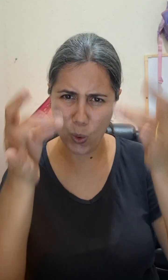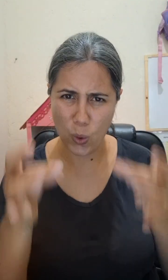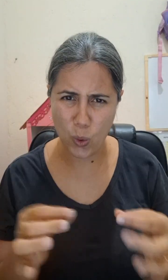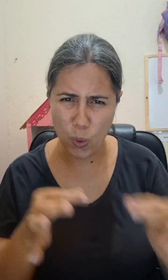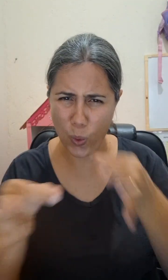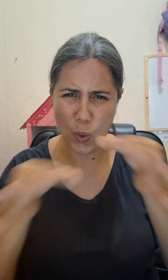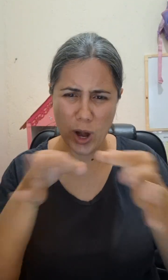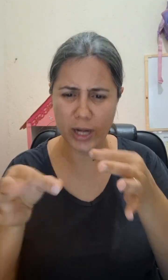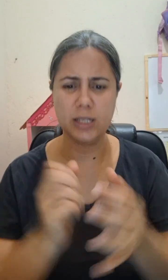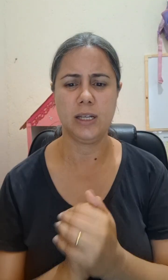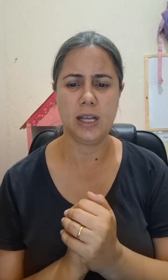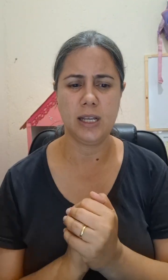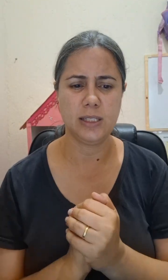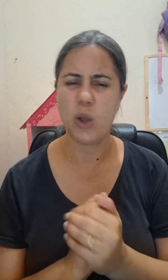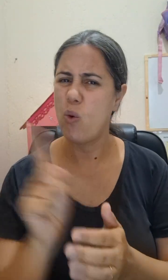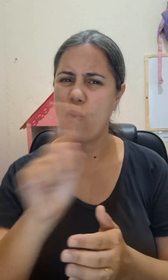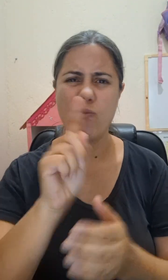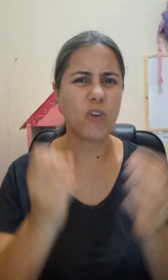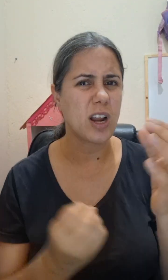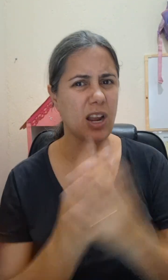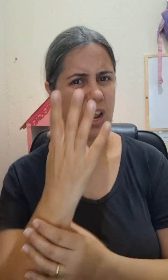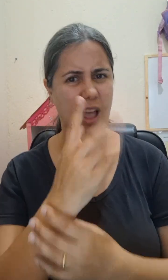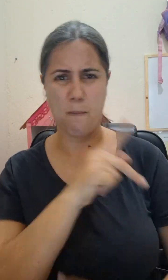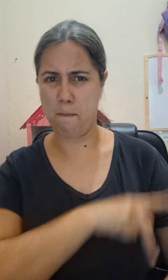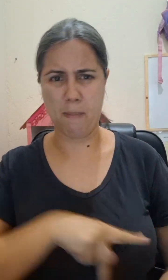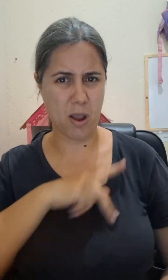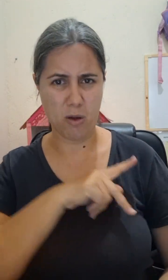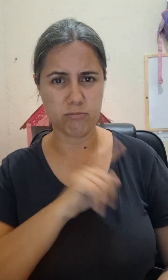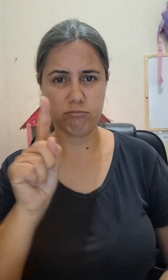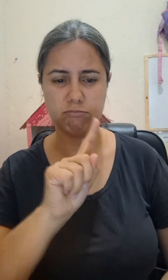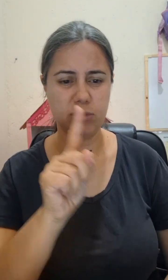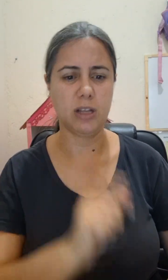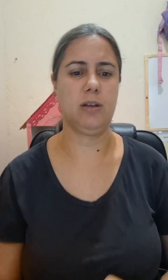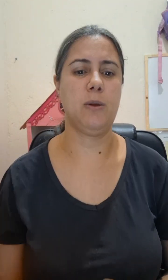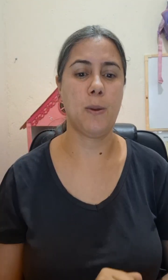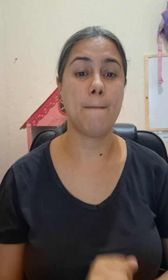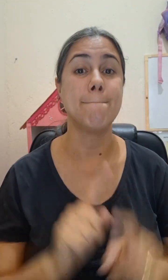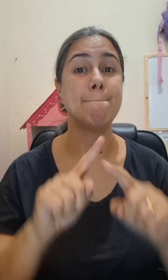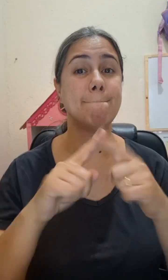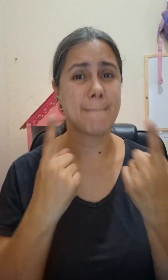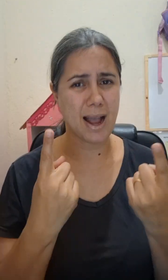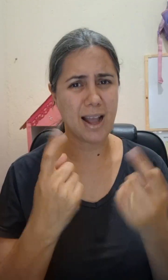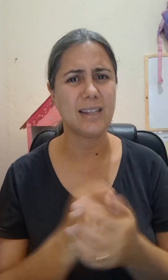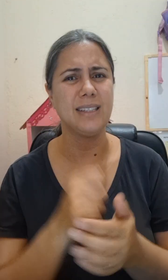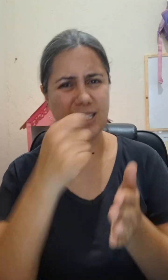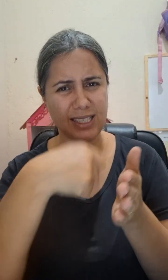Essa organização não foi criada por Paulo. Ao escrever